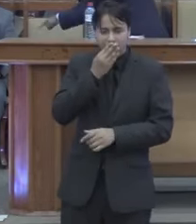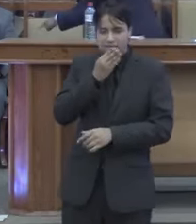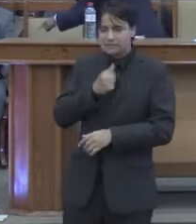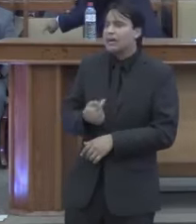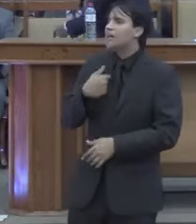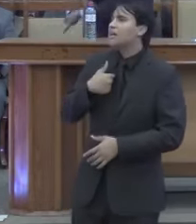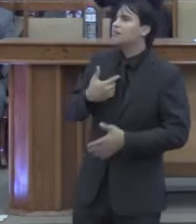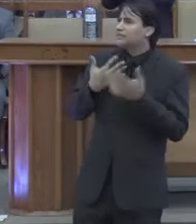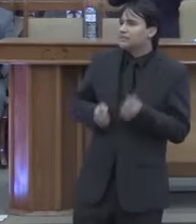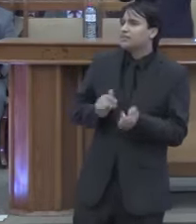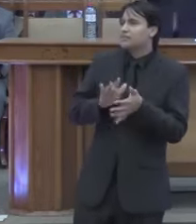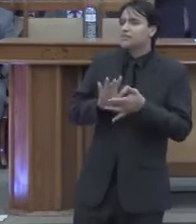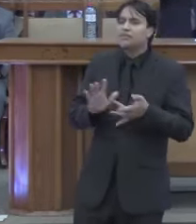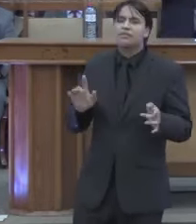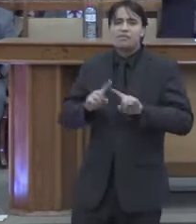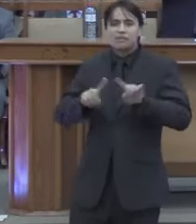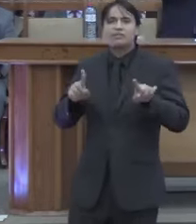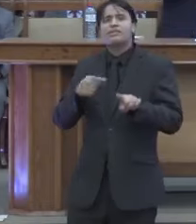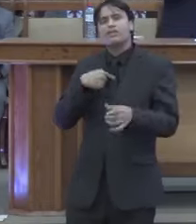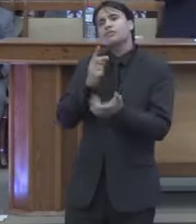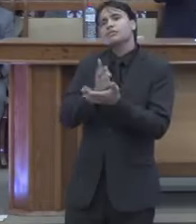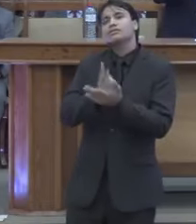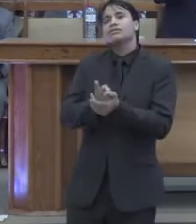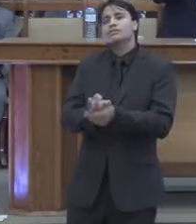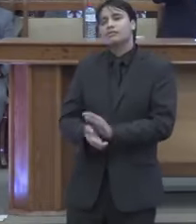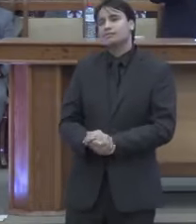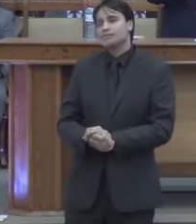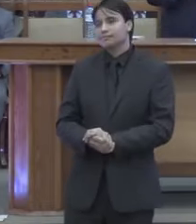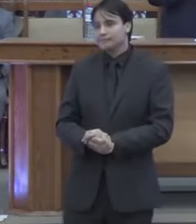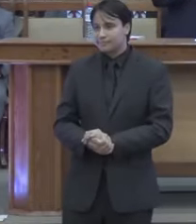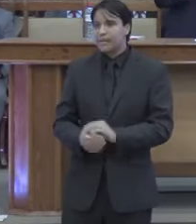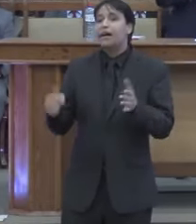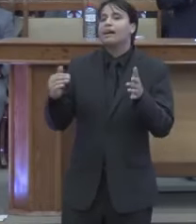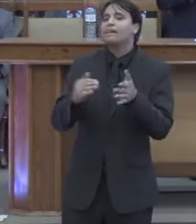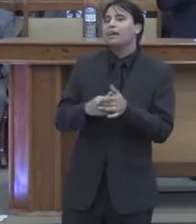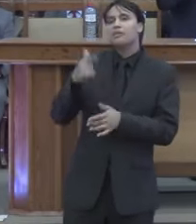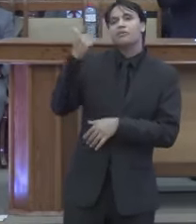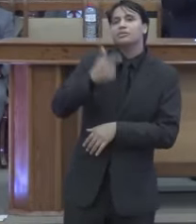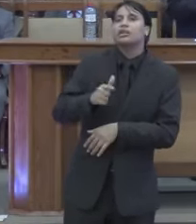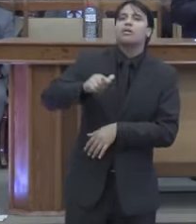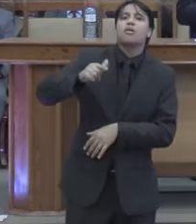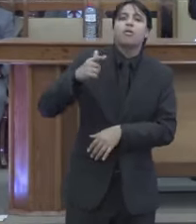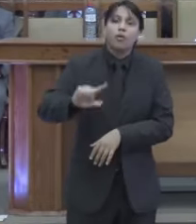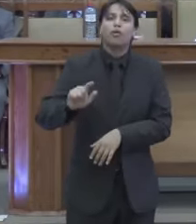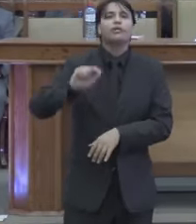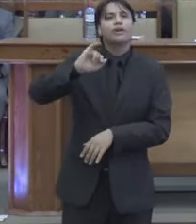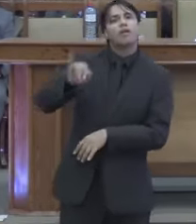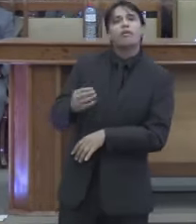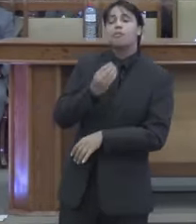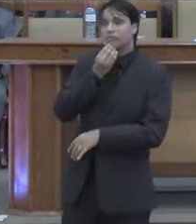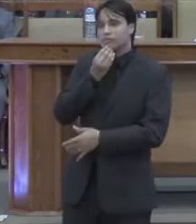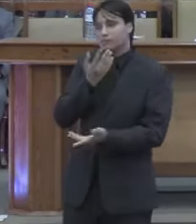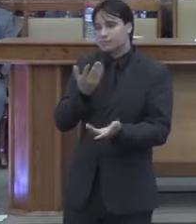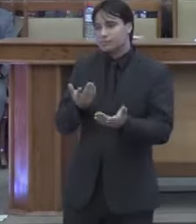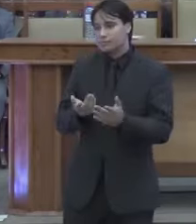continuar até ele abrir outra porta. Me diz aí agora tu: eu aceitei Jesus, mas